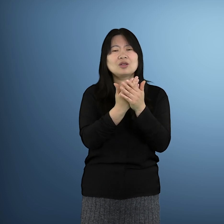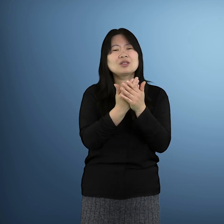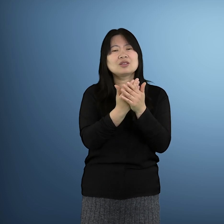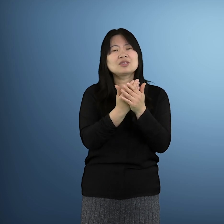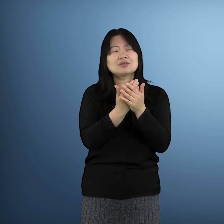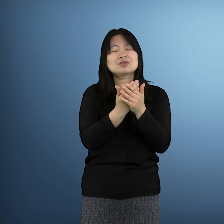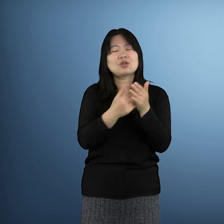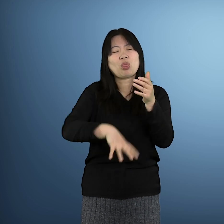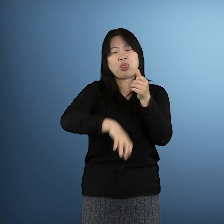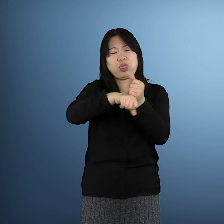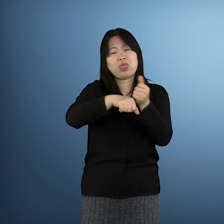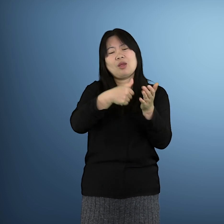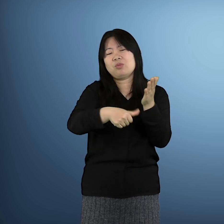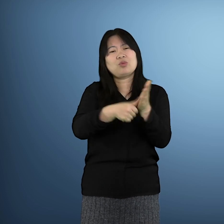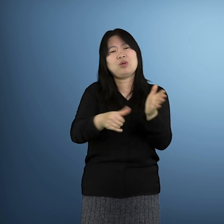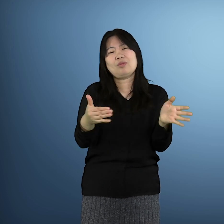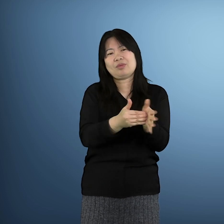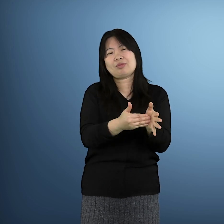되었다.